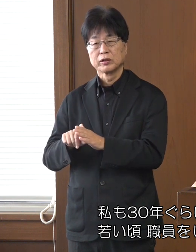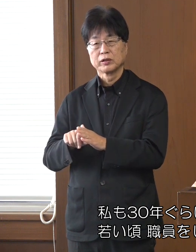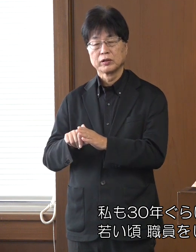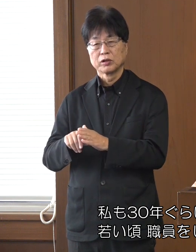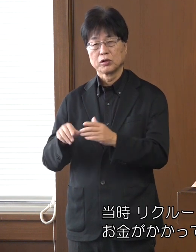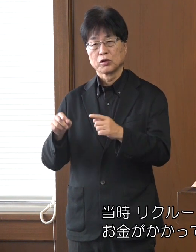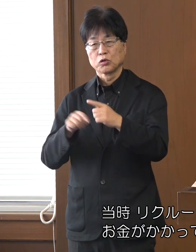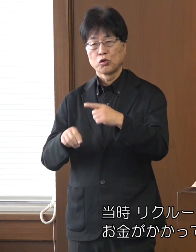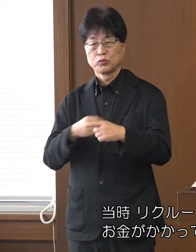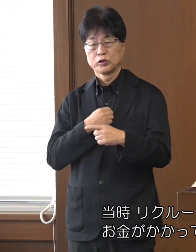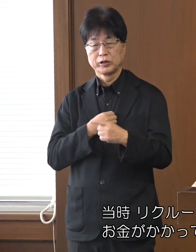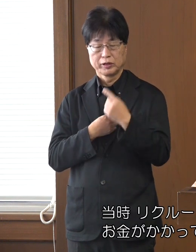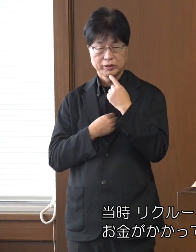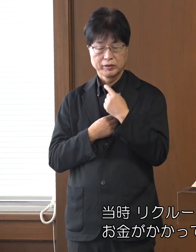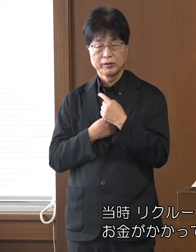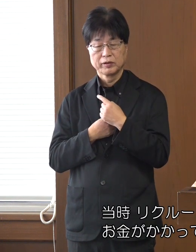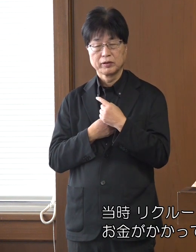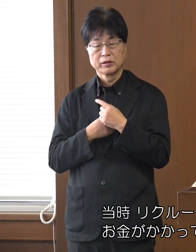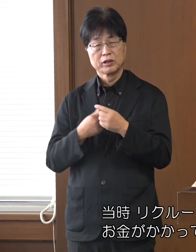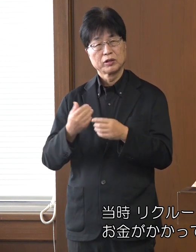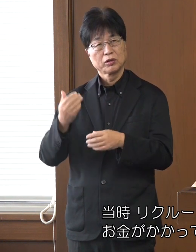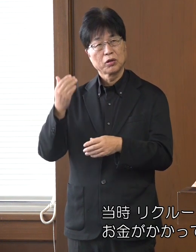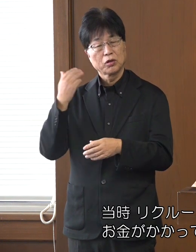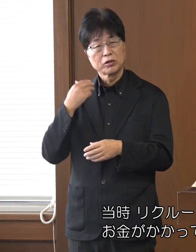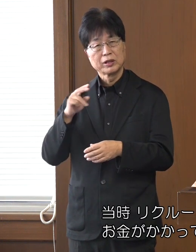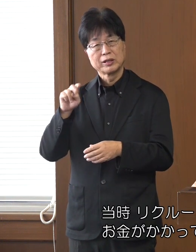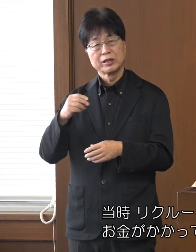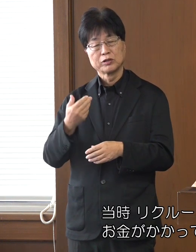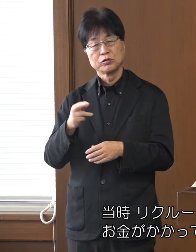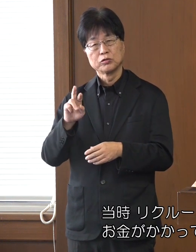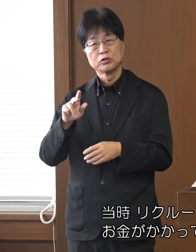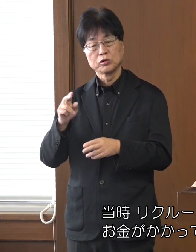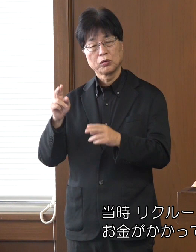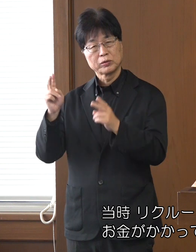て、で、まあ、当時リクルート事件で端を発揮して、